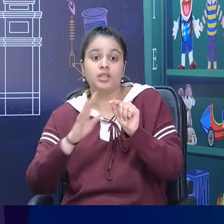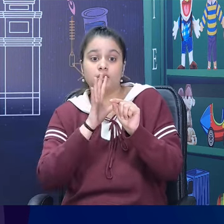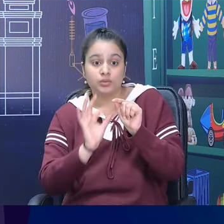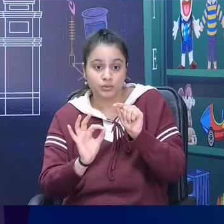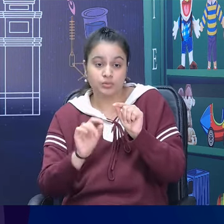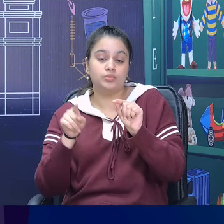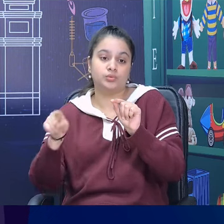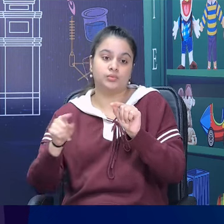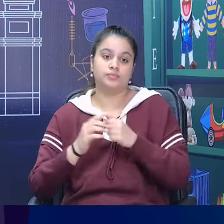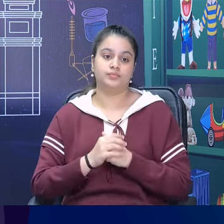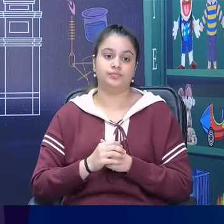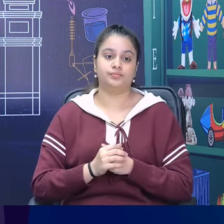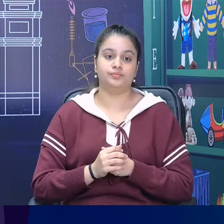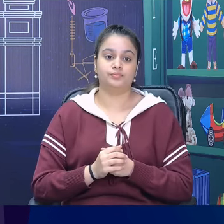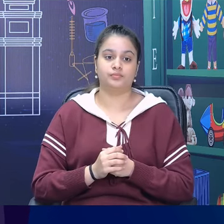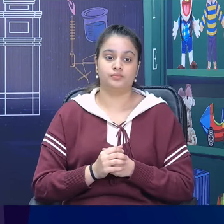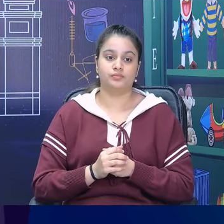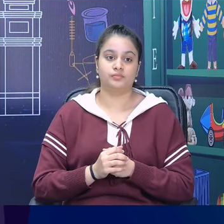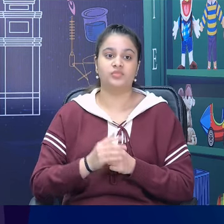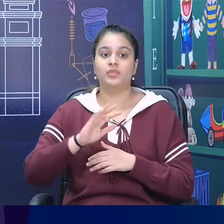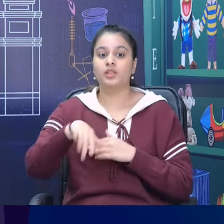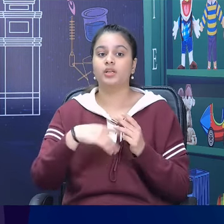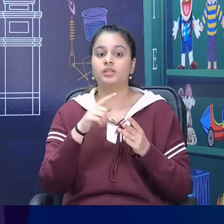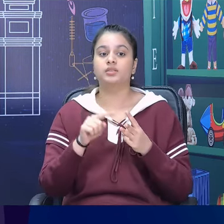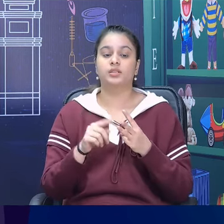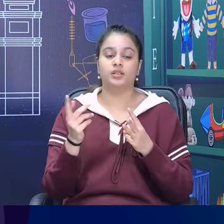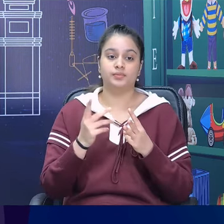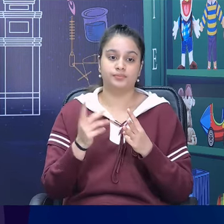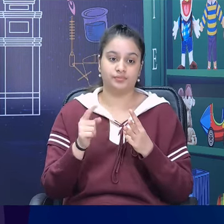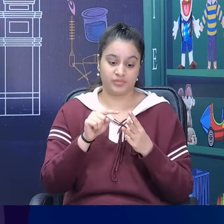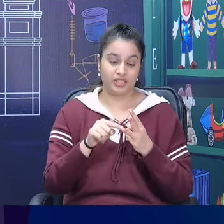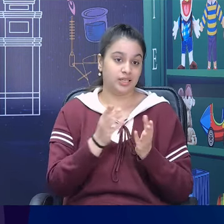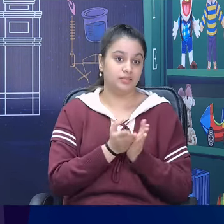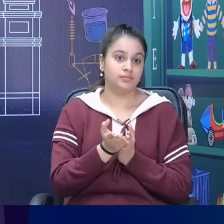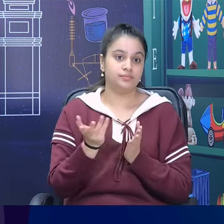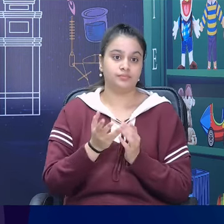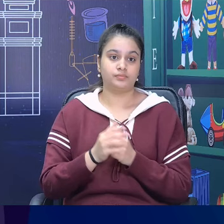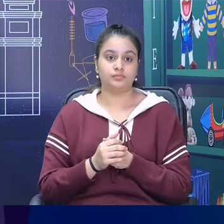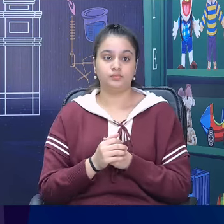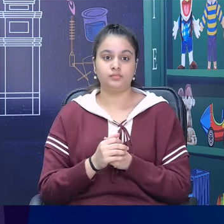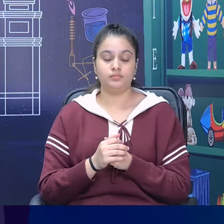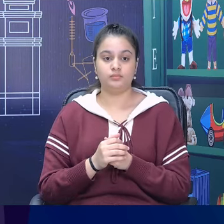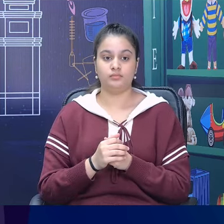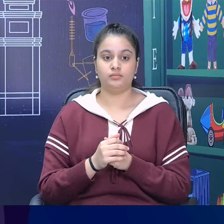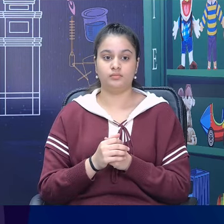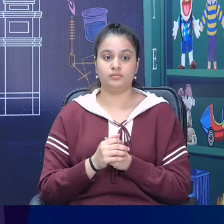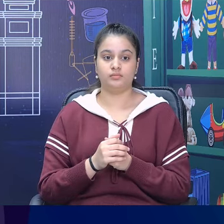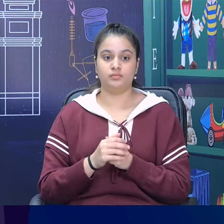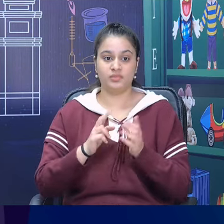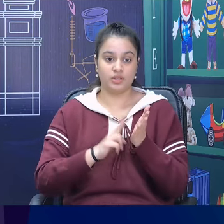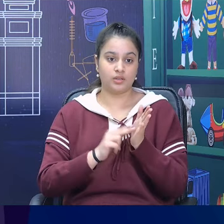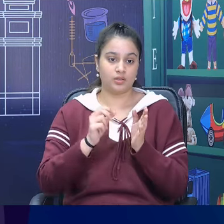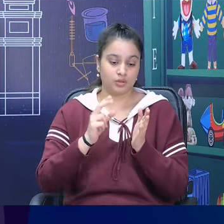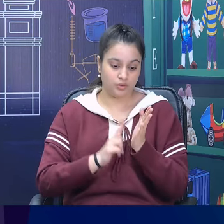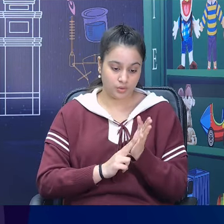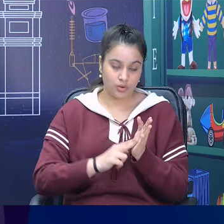प्राप्त होती है तो इसी का जो हम जो थर्ड आगे मूव करते हैं दो टाइप्स में से जो थर्ड टाइप्स है इसका उसकी बात करते हैं हम वो है नॉन टर्मिनेटिंग